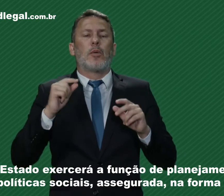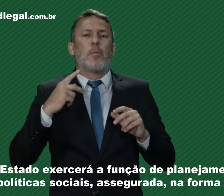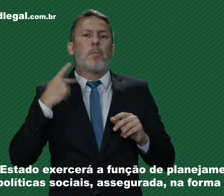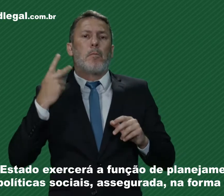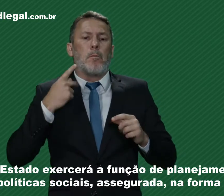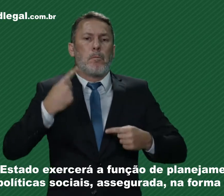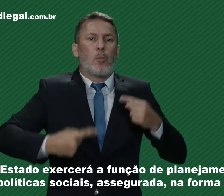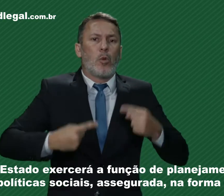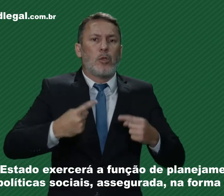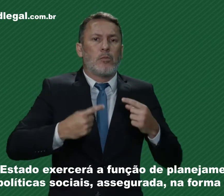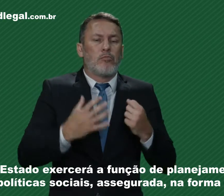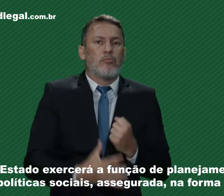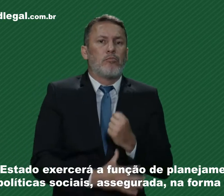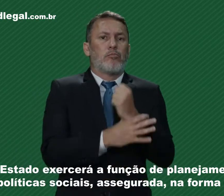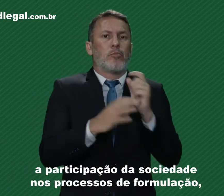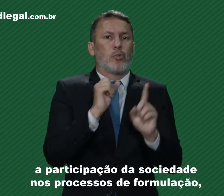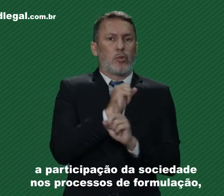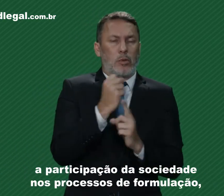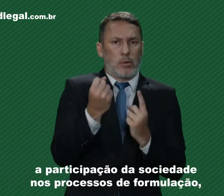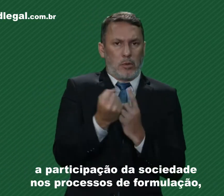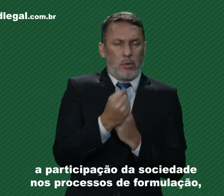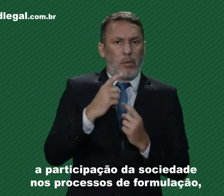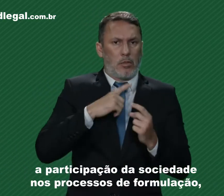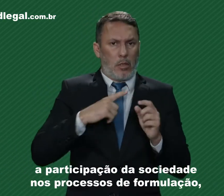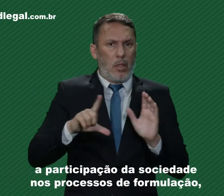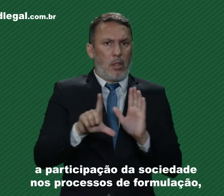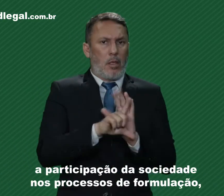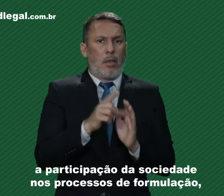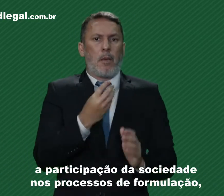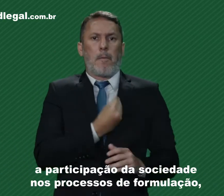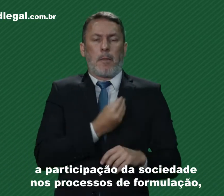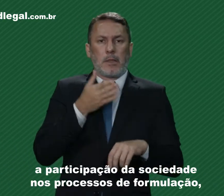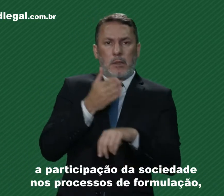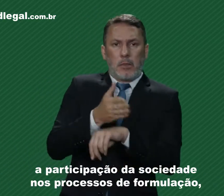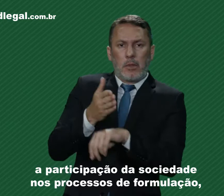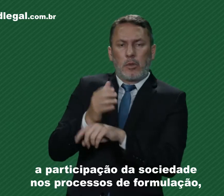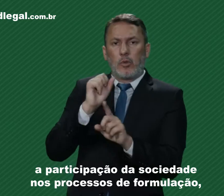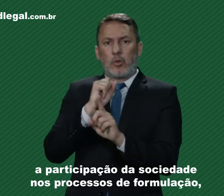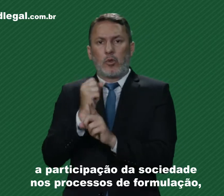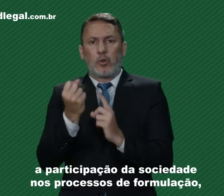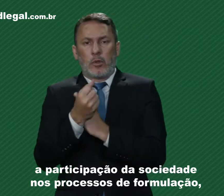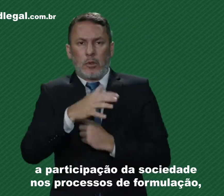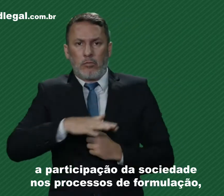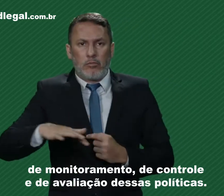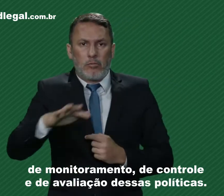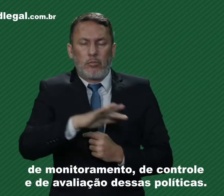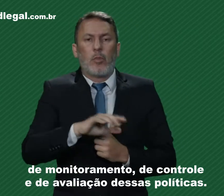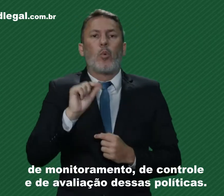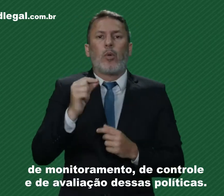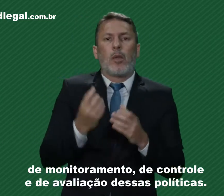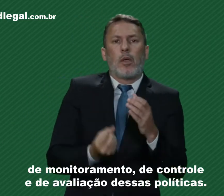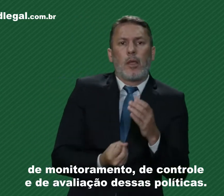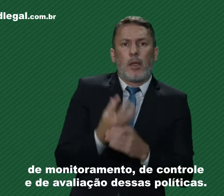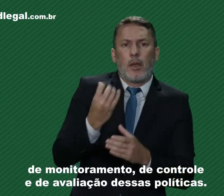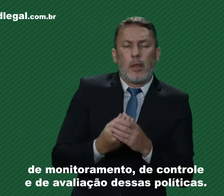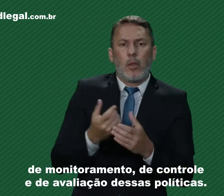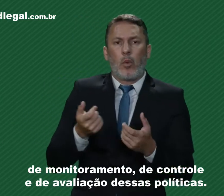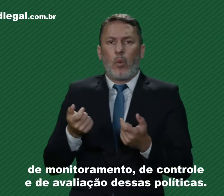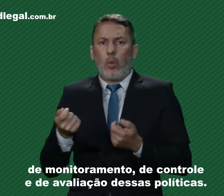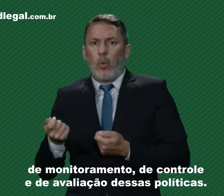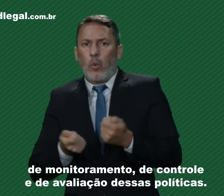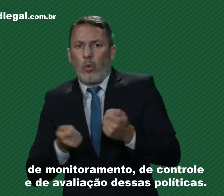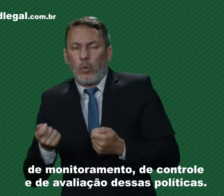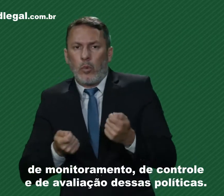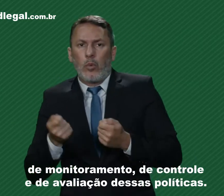sociais, assegurada, na forma da lei, a participação da sociedade nos processos de formulação, de monitoramento,